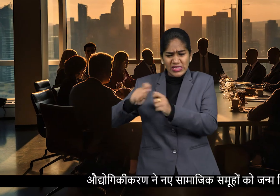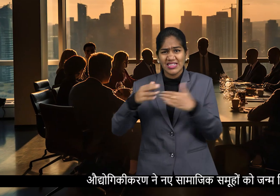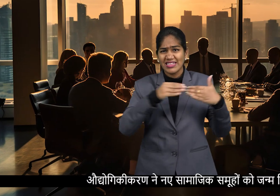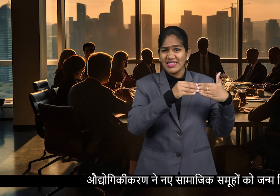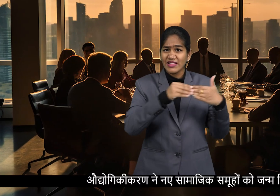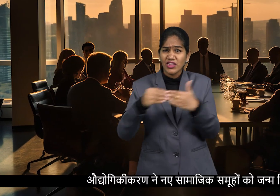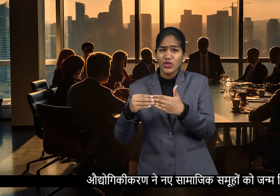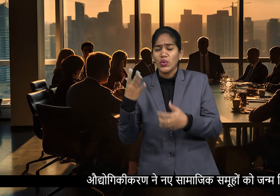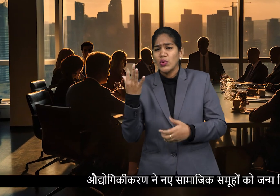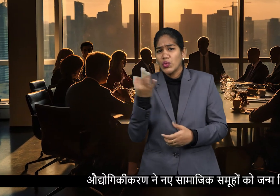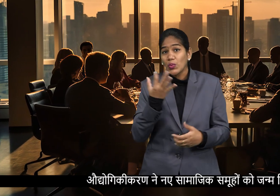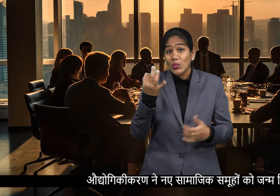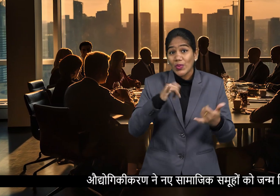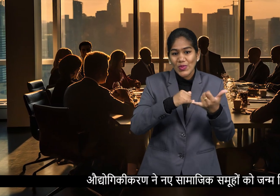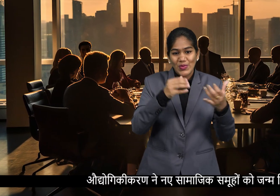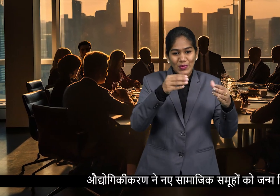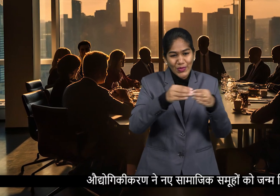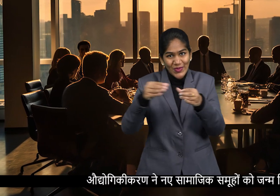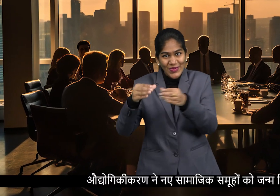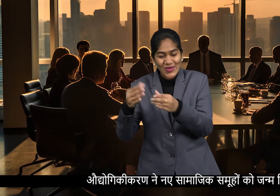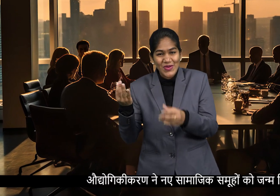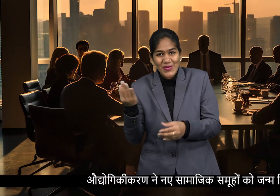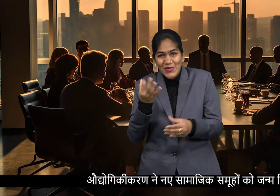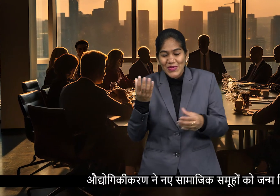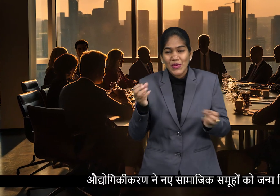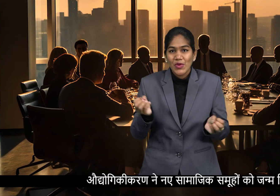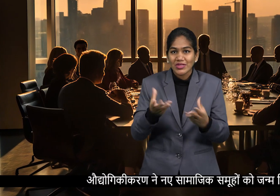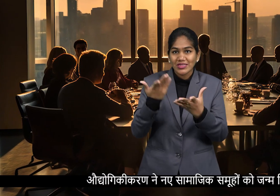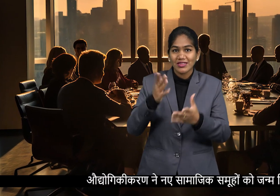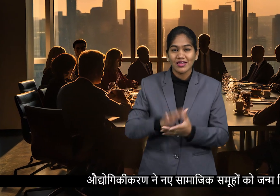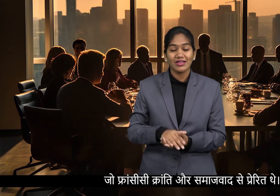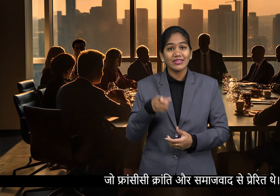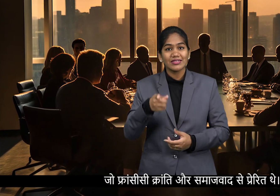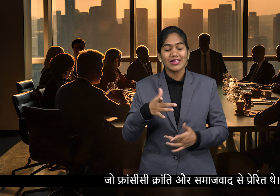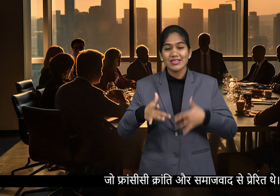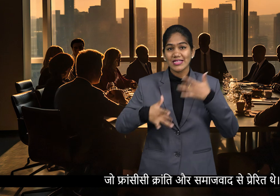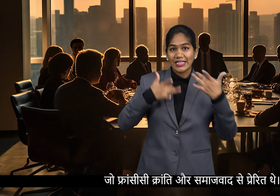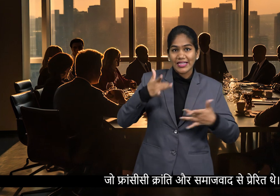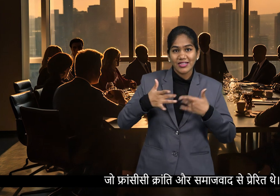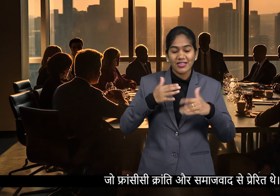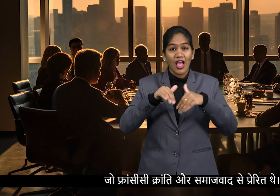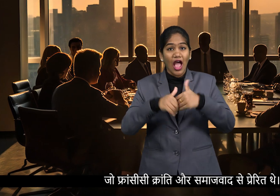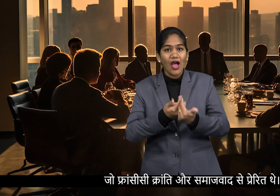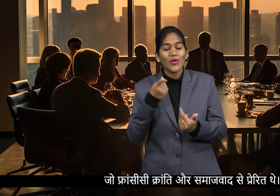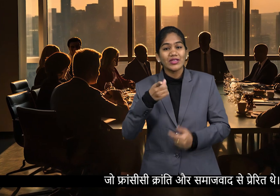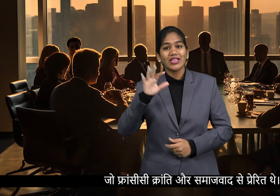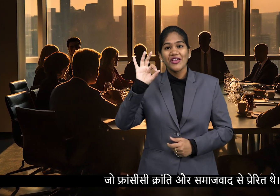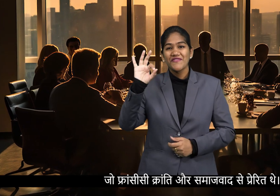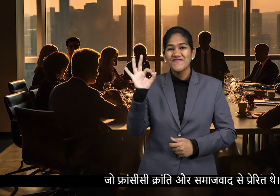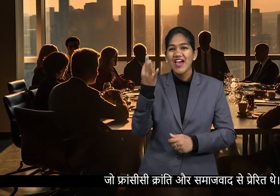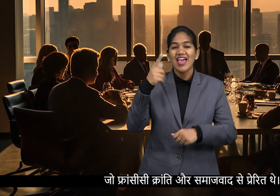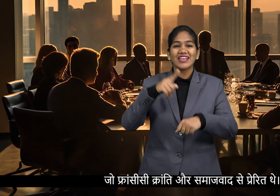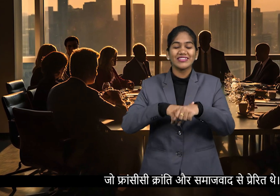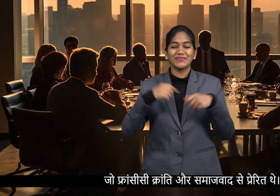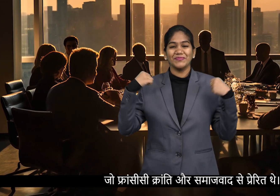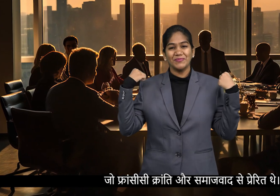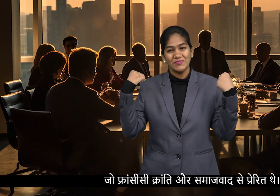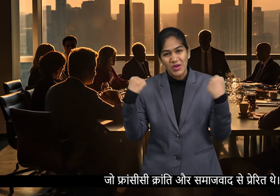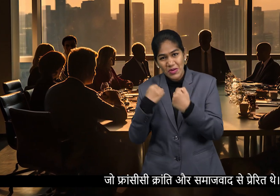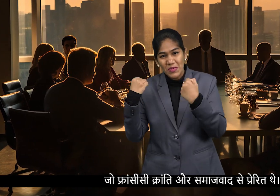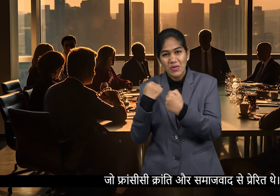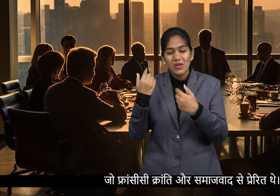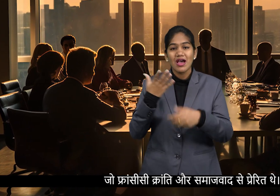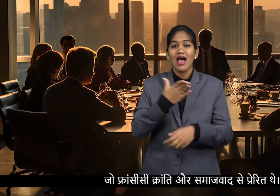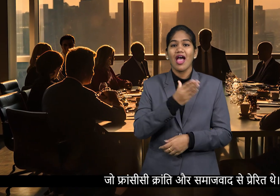औद्योगिकीकरण ने नए सामाजिक समूहों को जन्म दिया, जो फ्रांसीसी क्रांति